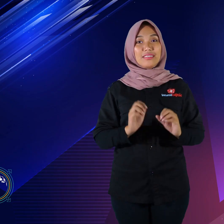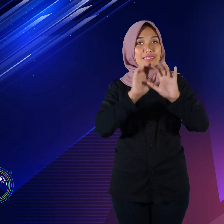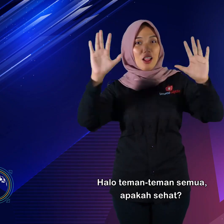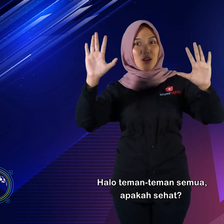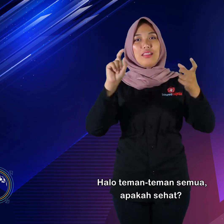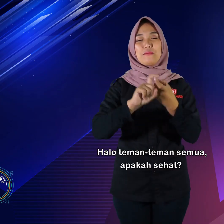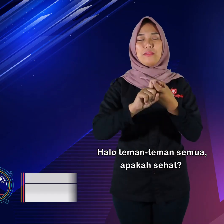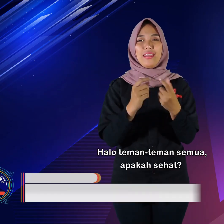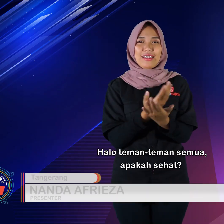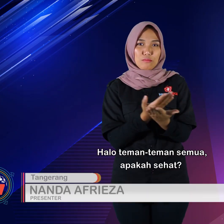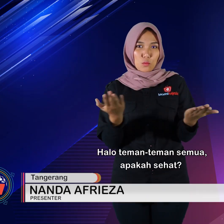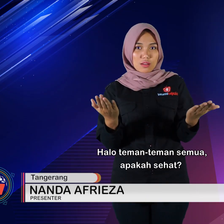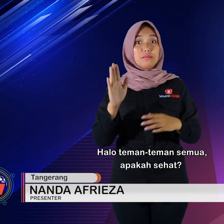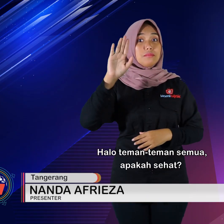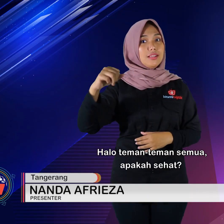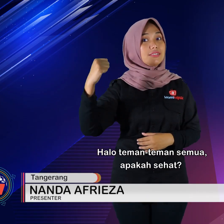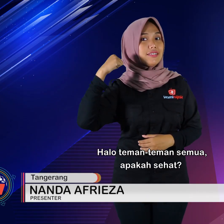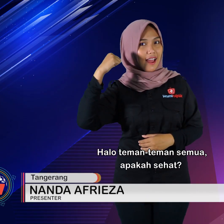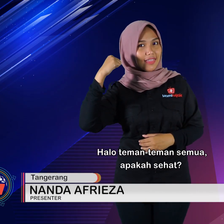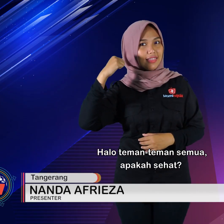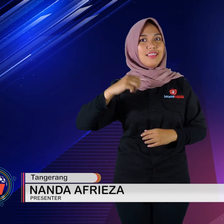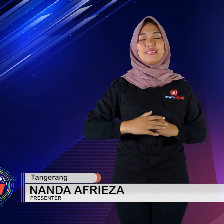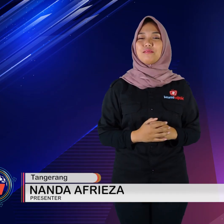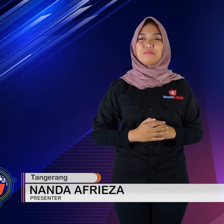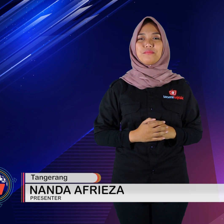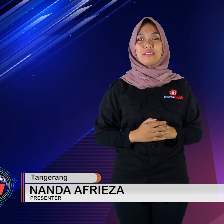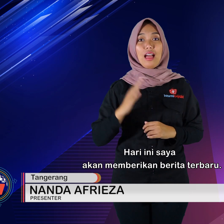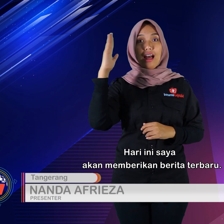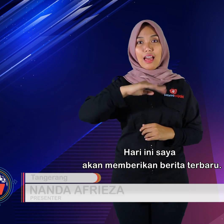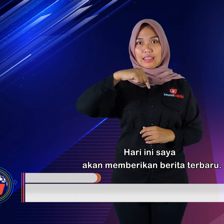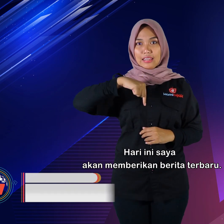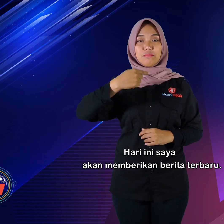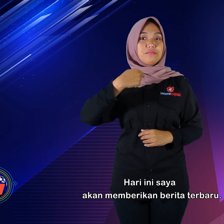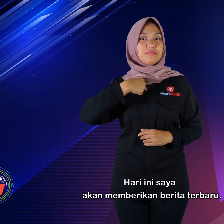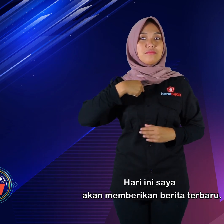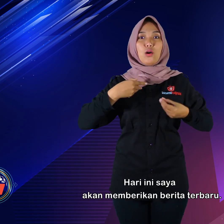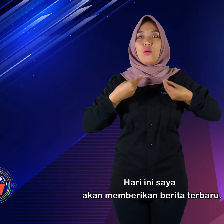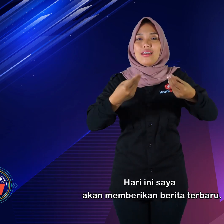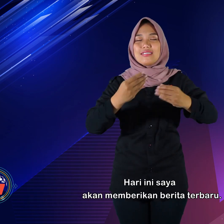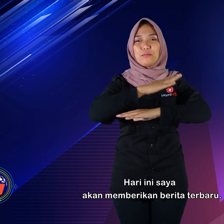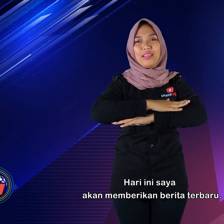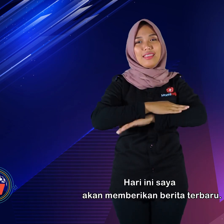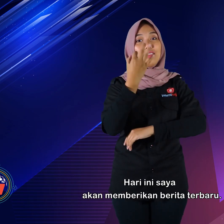Halo teman-teman semua, apakah sehat? Hari ini saya akan memberikan berita terbaru.